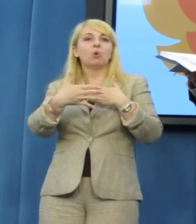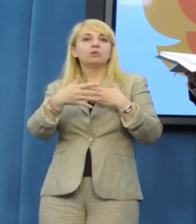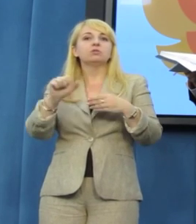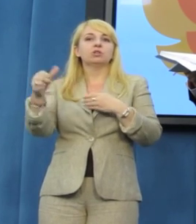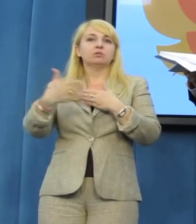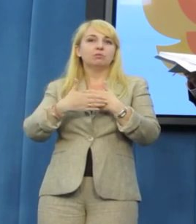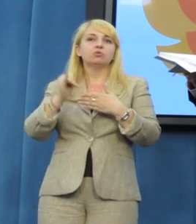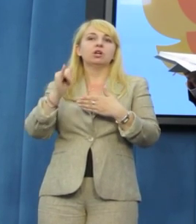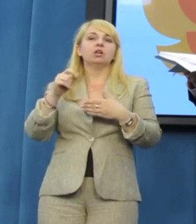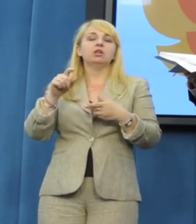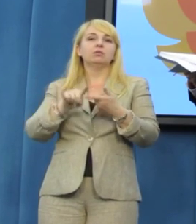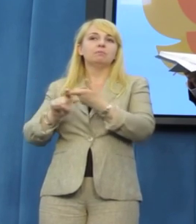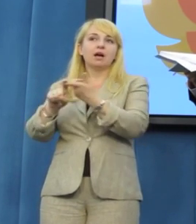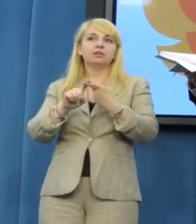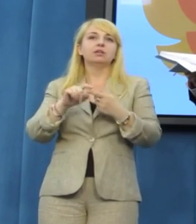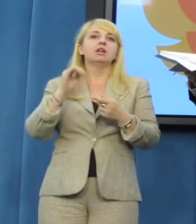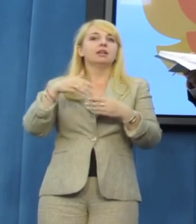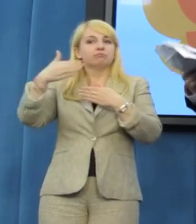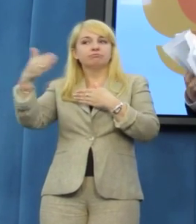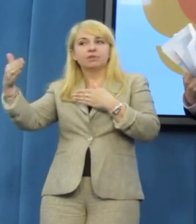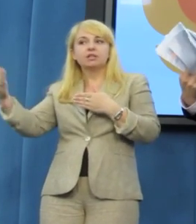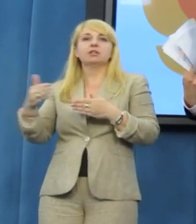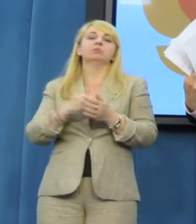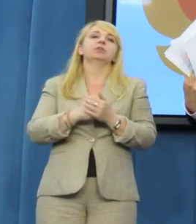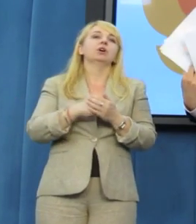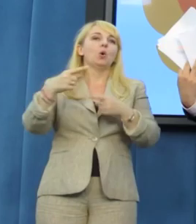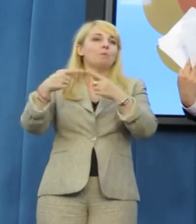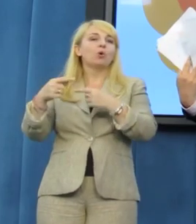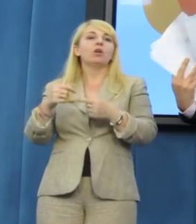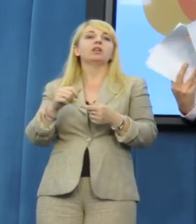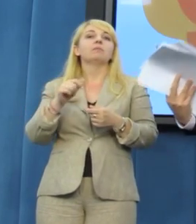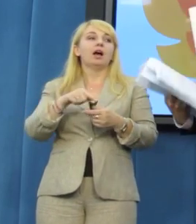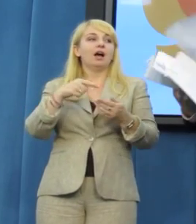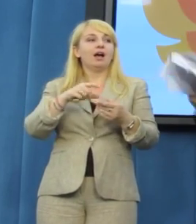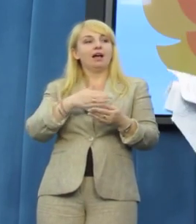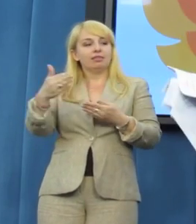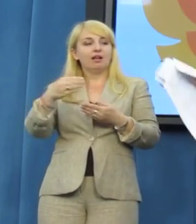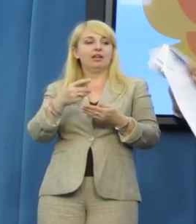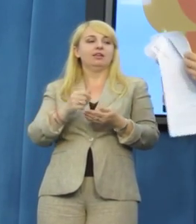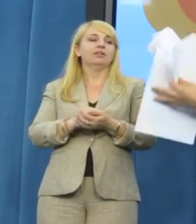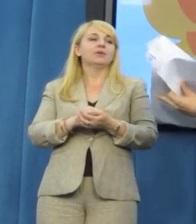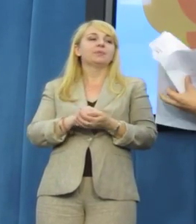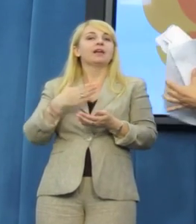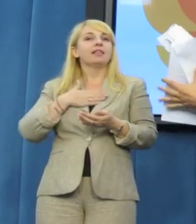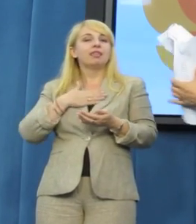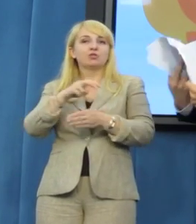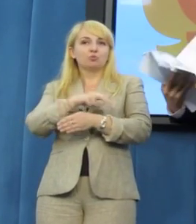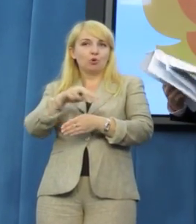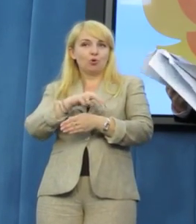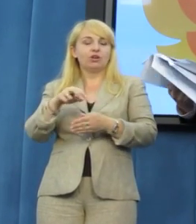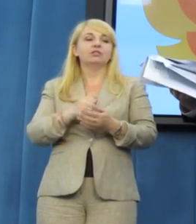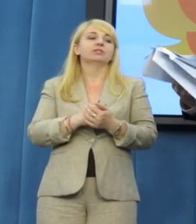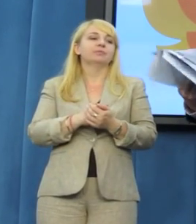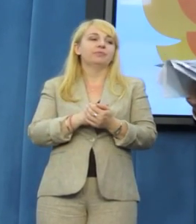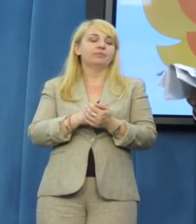albo partnerowi, wstępnym, rodzeństwu i przysposobionym. A teraz przeczytam nasz projekt ustawy.